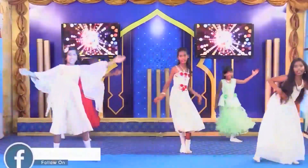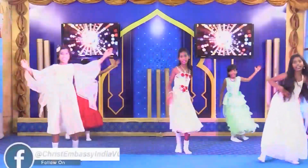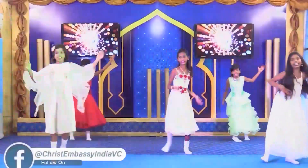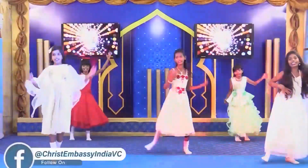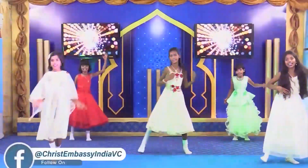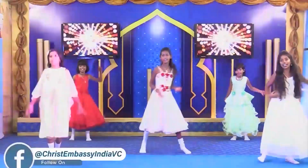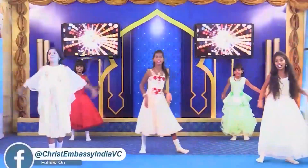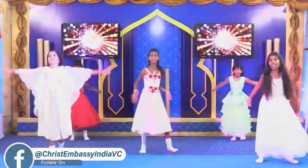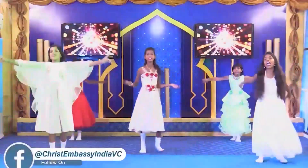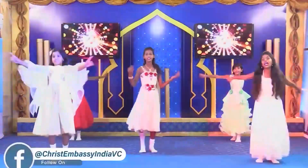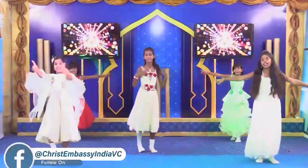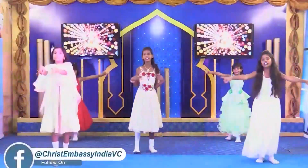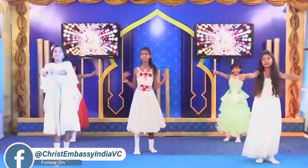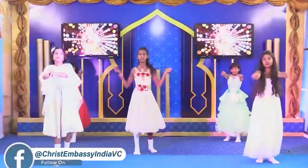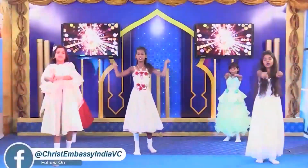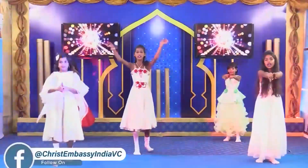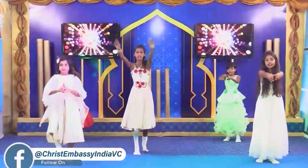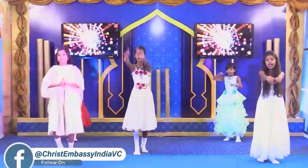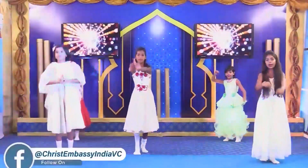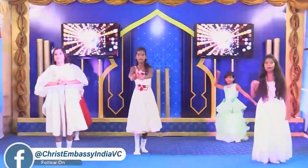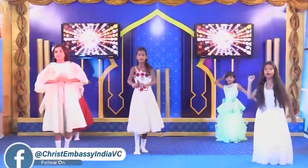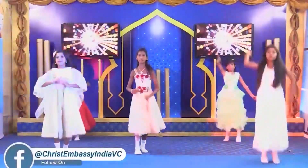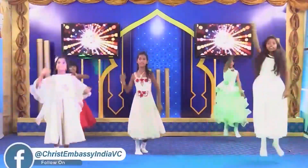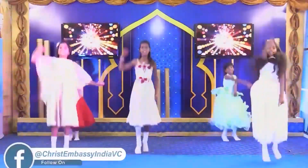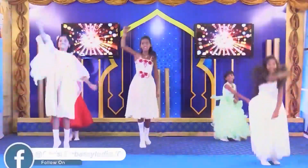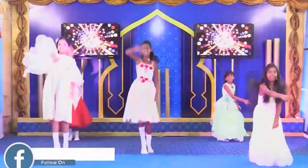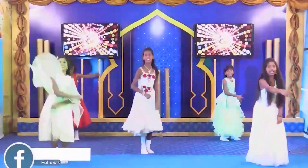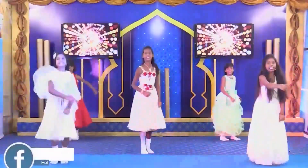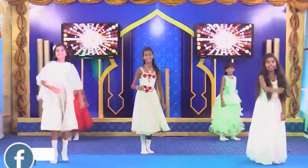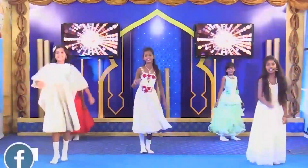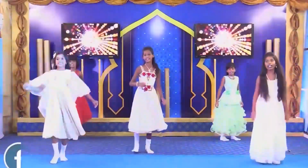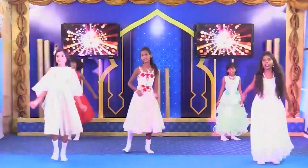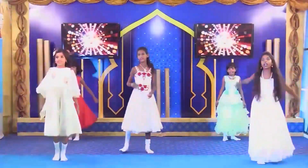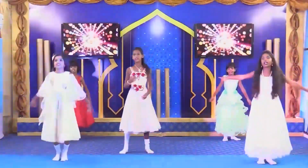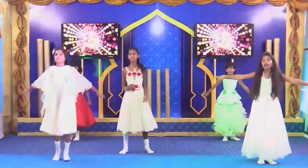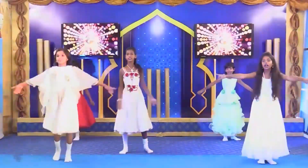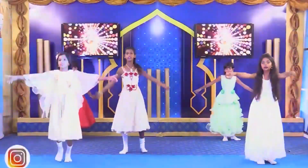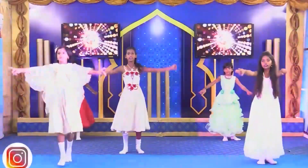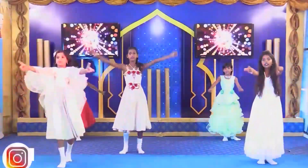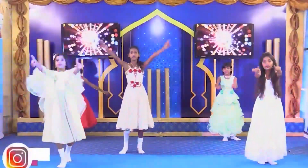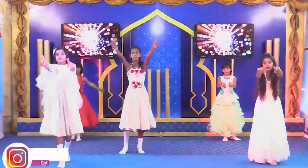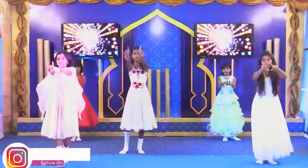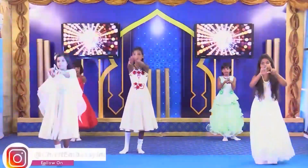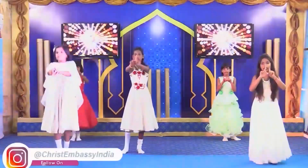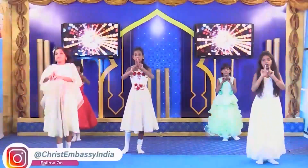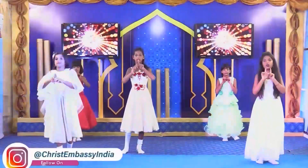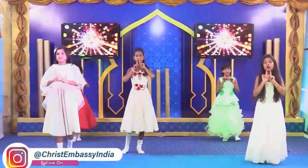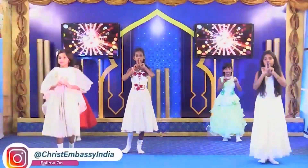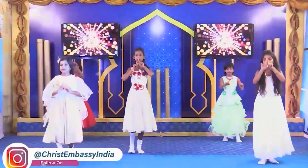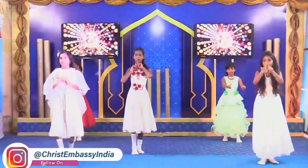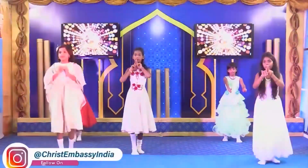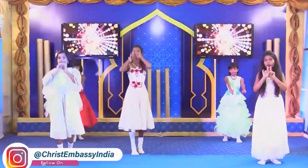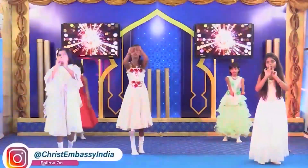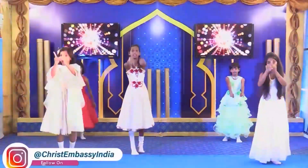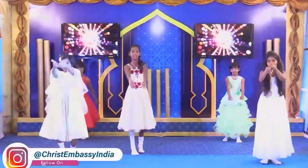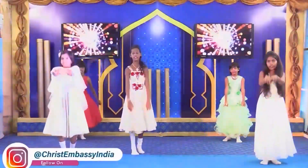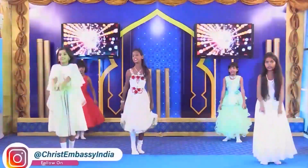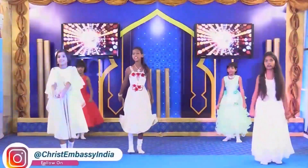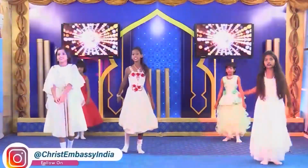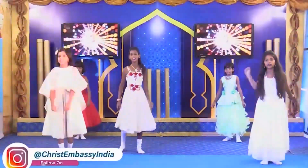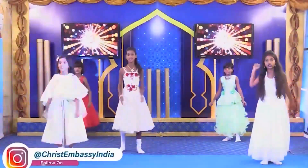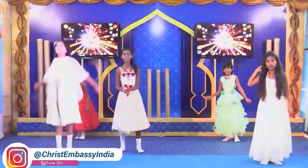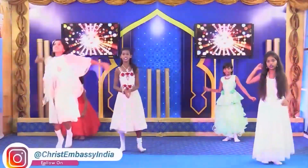हम जाएंगे, यीशु का नाम हम ले जाएंगे। हम सब एक होकर